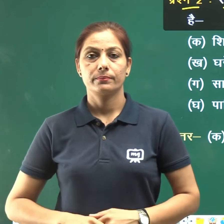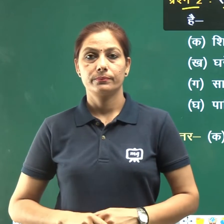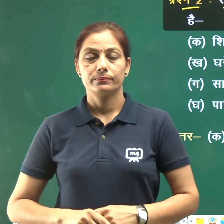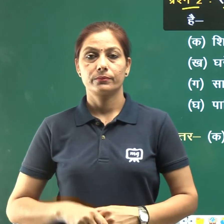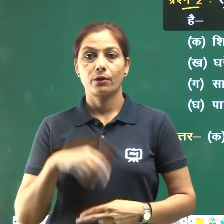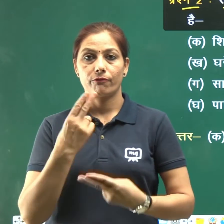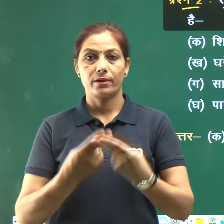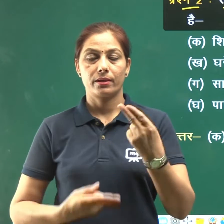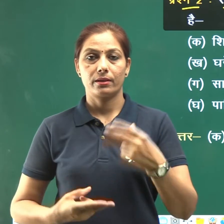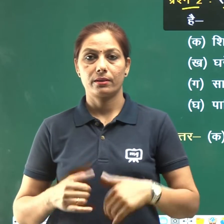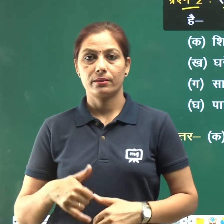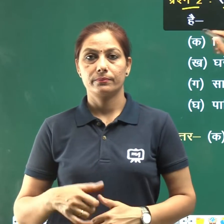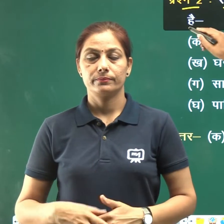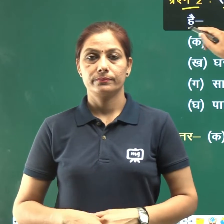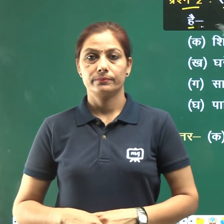वर्णन है।